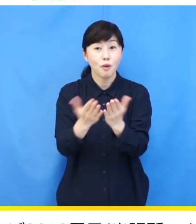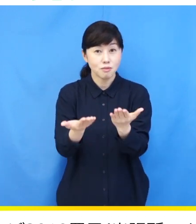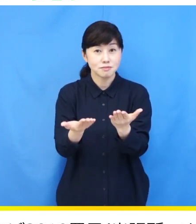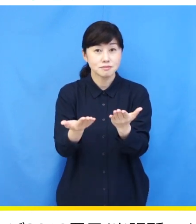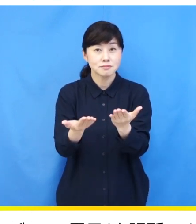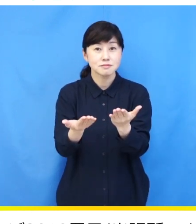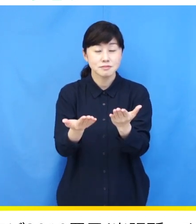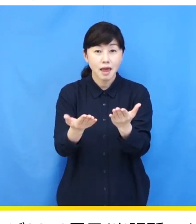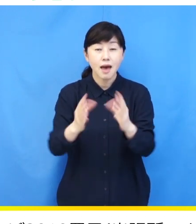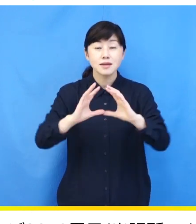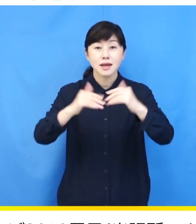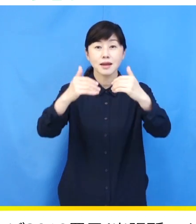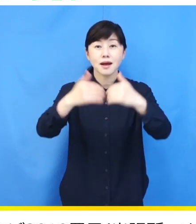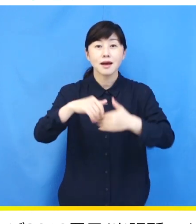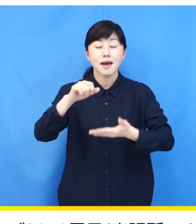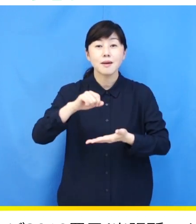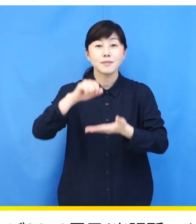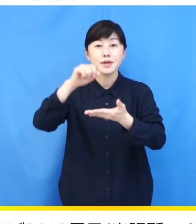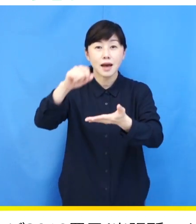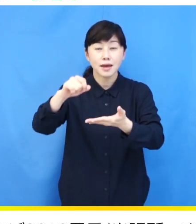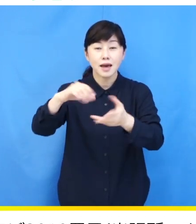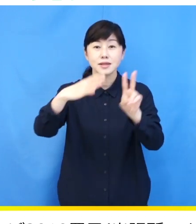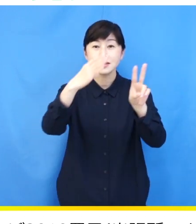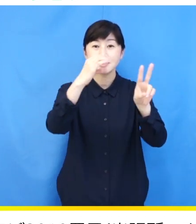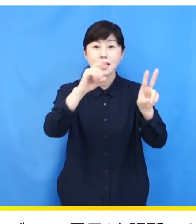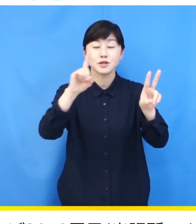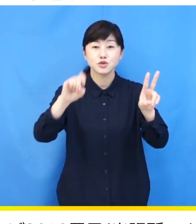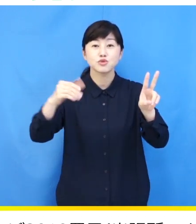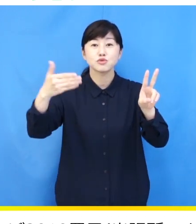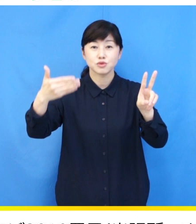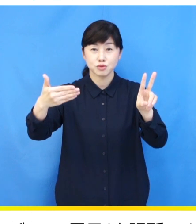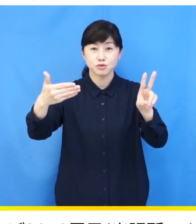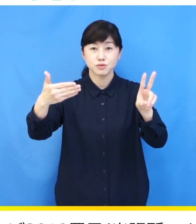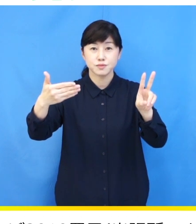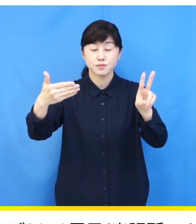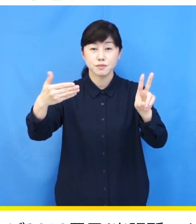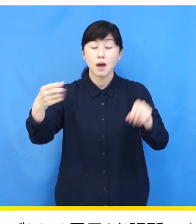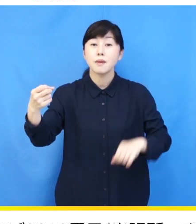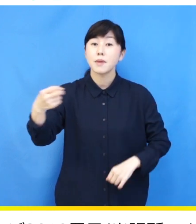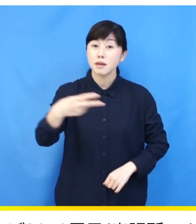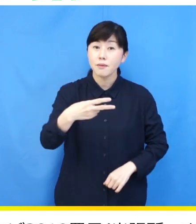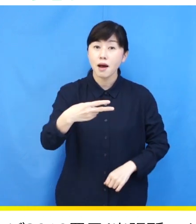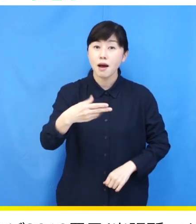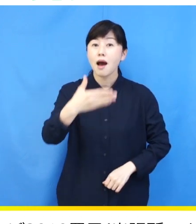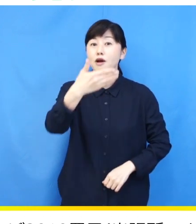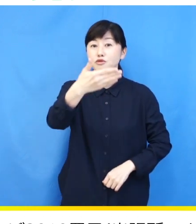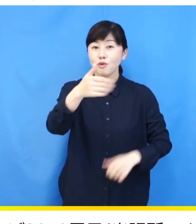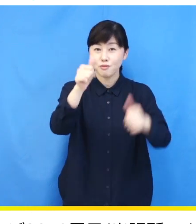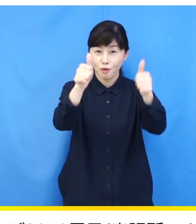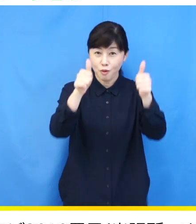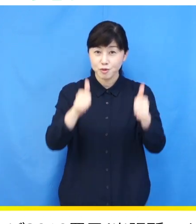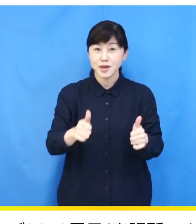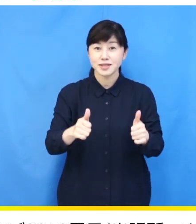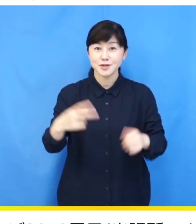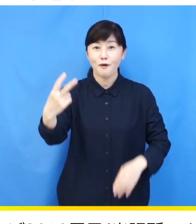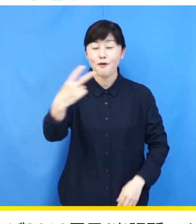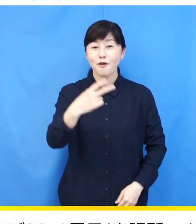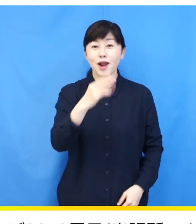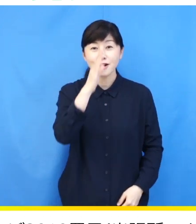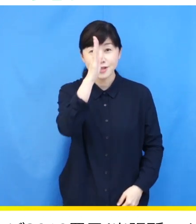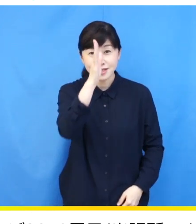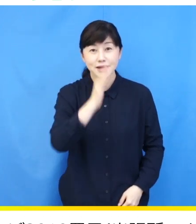見上げ2019の冊子または区のホームページをご覧下さい